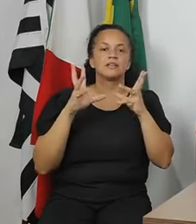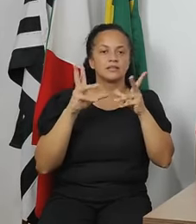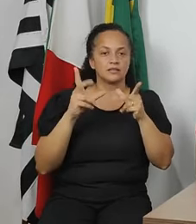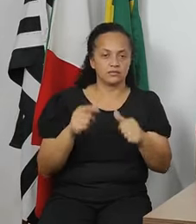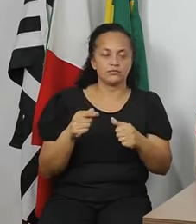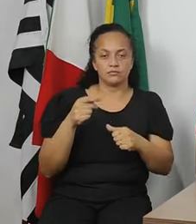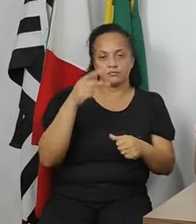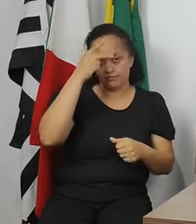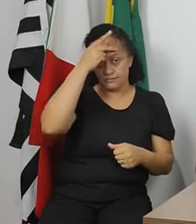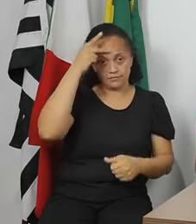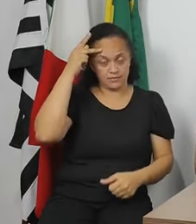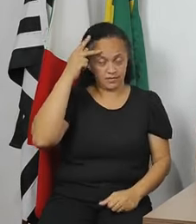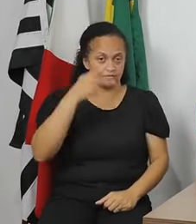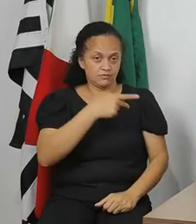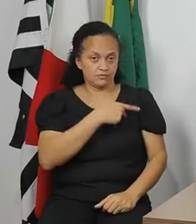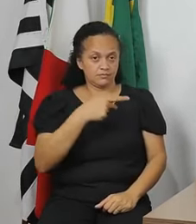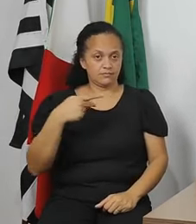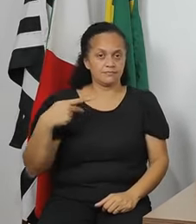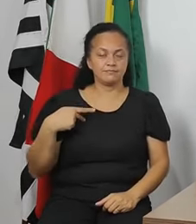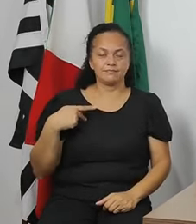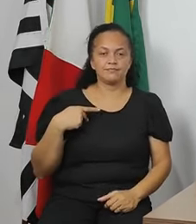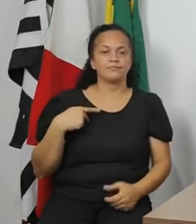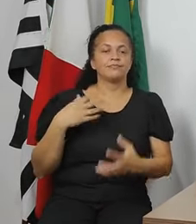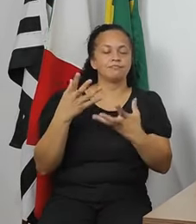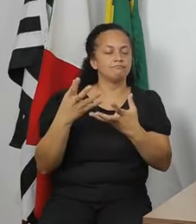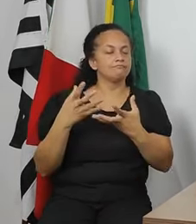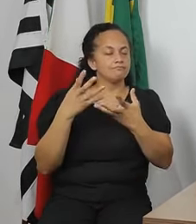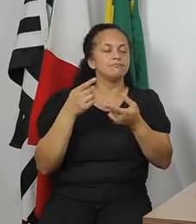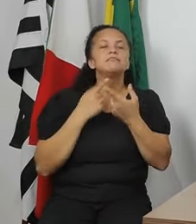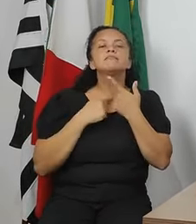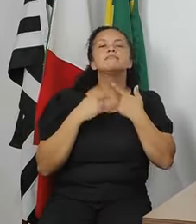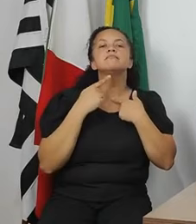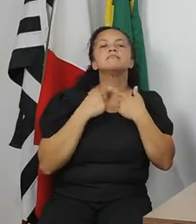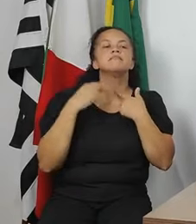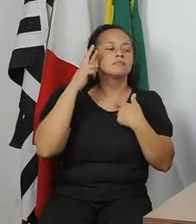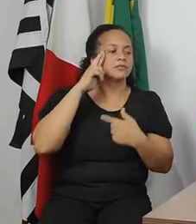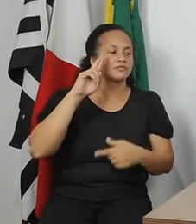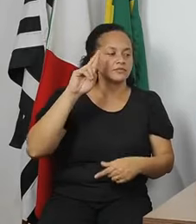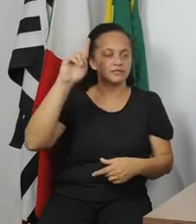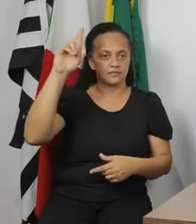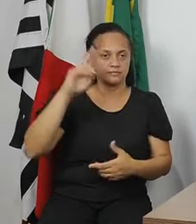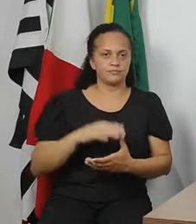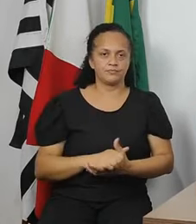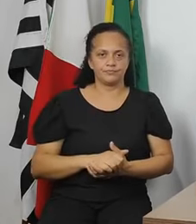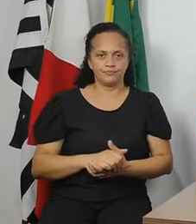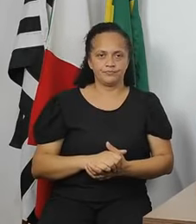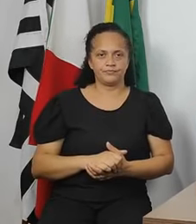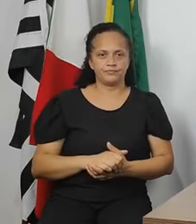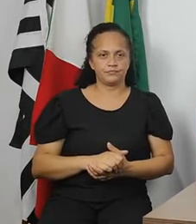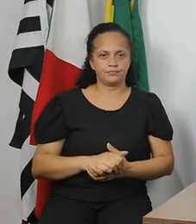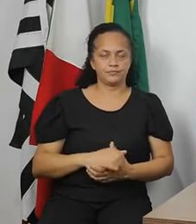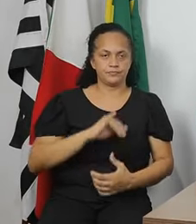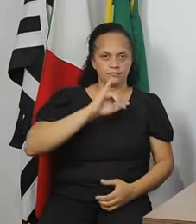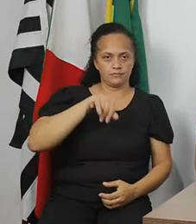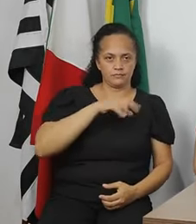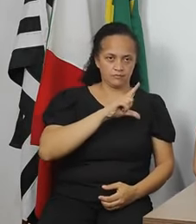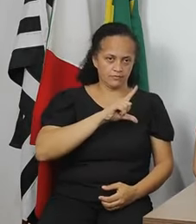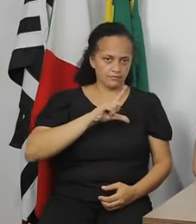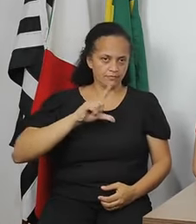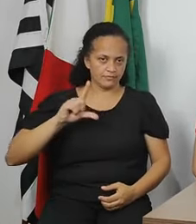vosso Deus, e clamai ao Senhor. No capítulo 2 de Joel, no versículo 15, fala